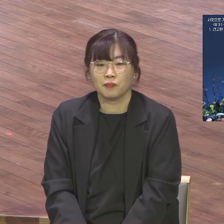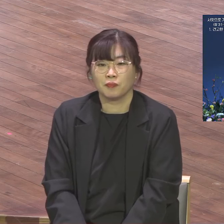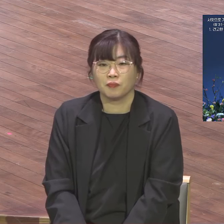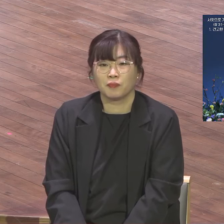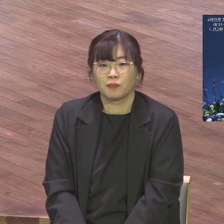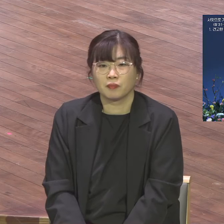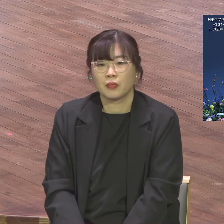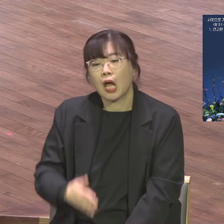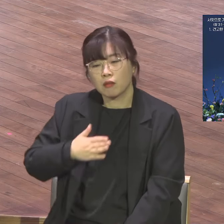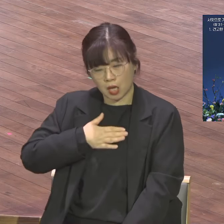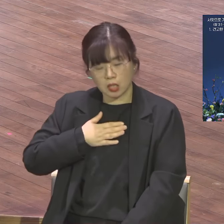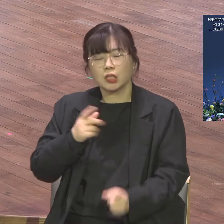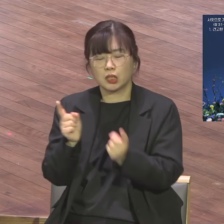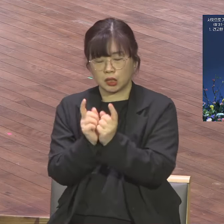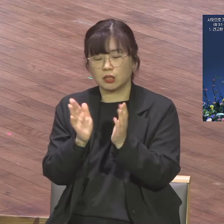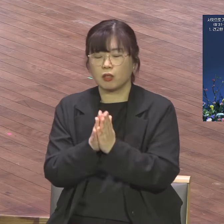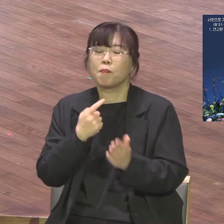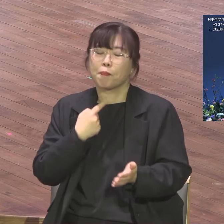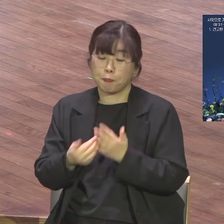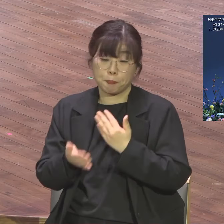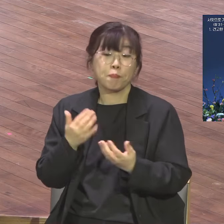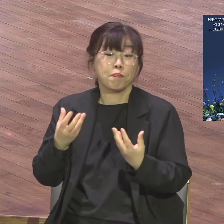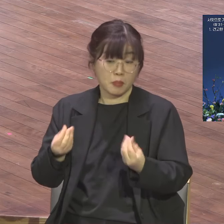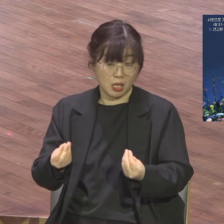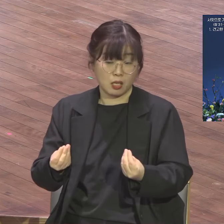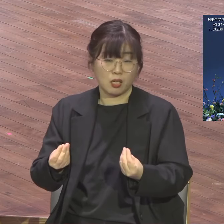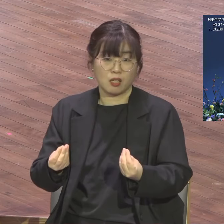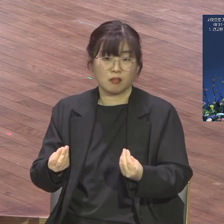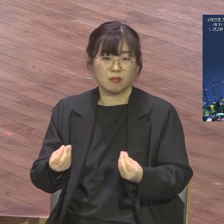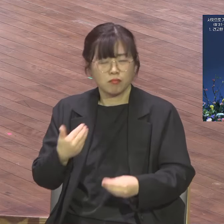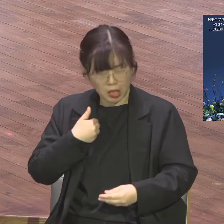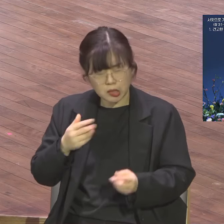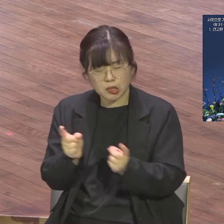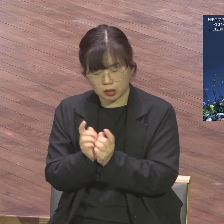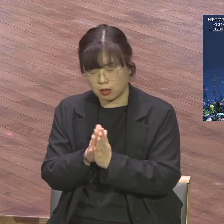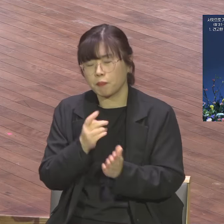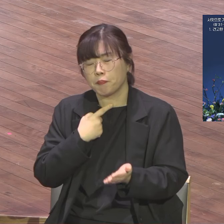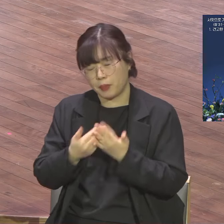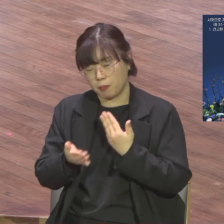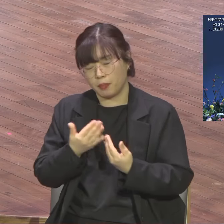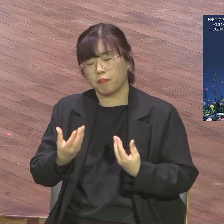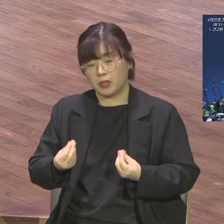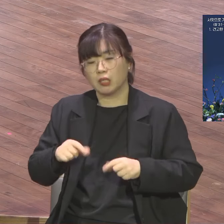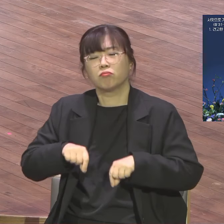그거를 제가 체험하고 지금 설교하는 거예요. 아멘.